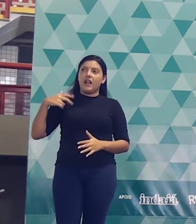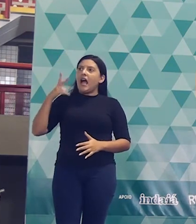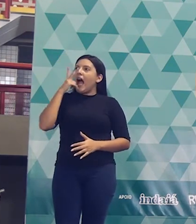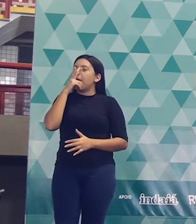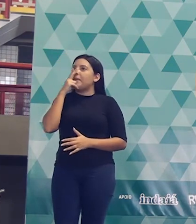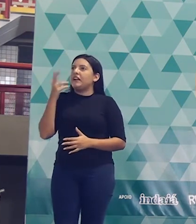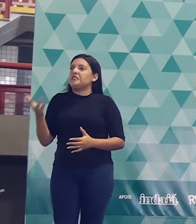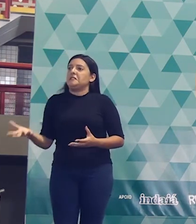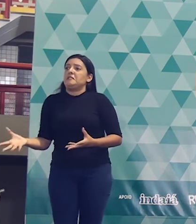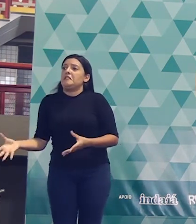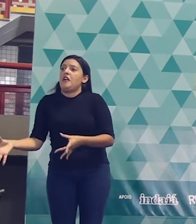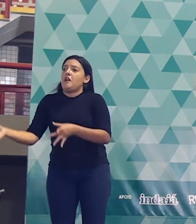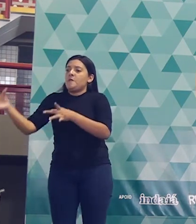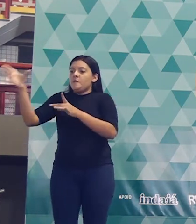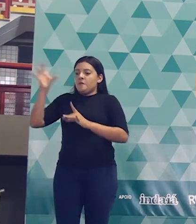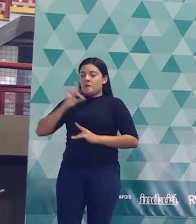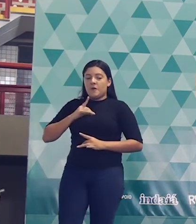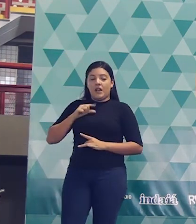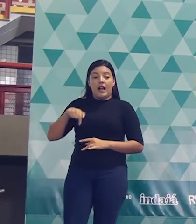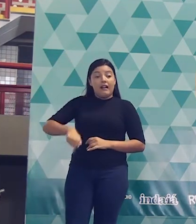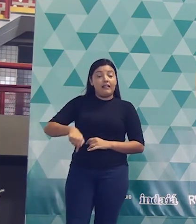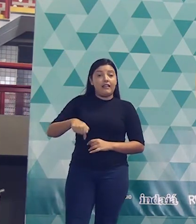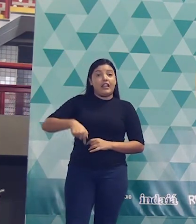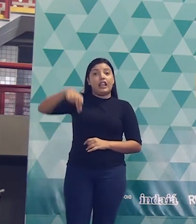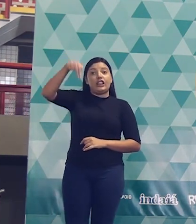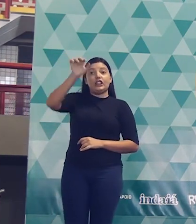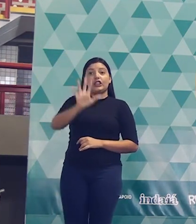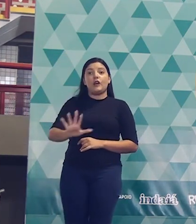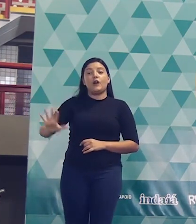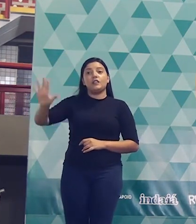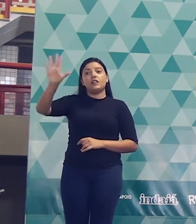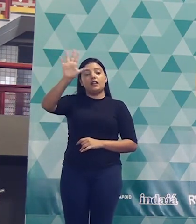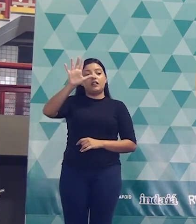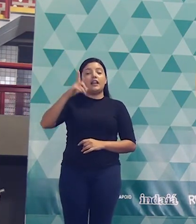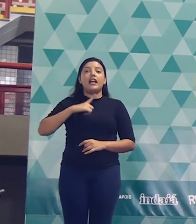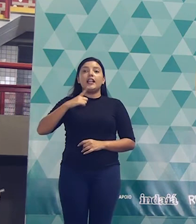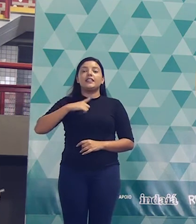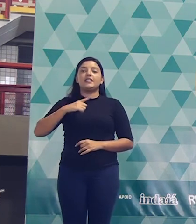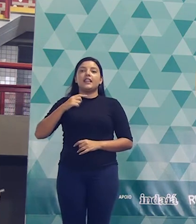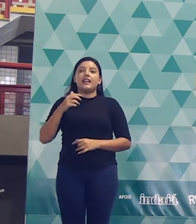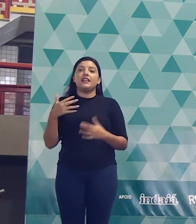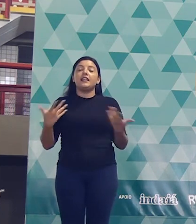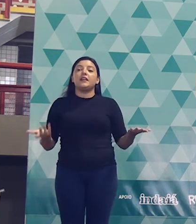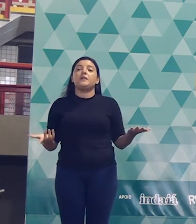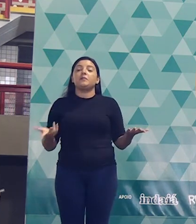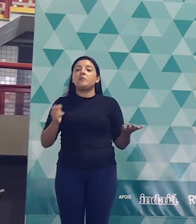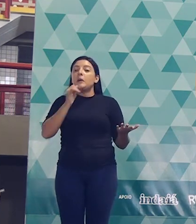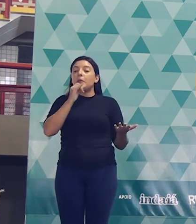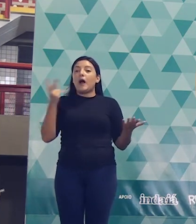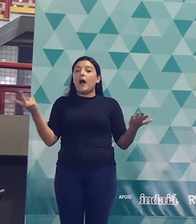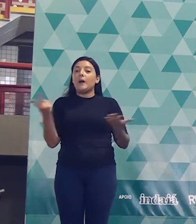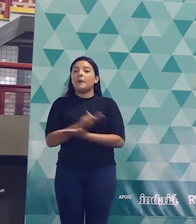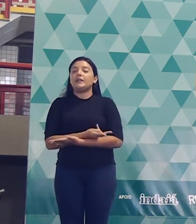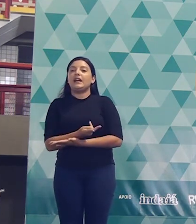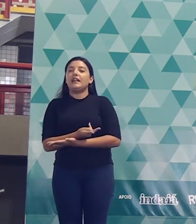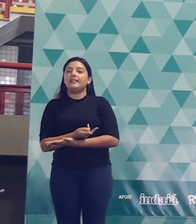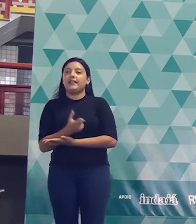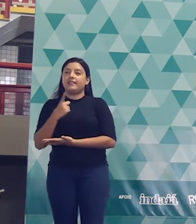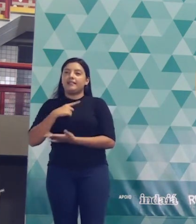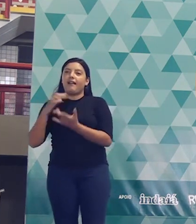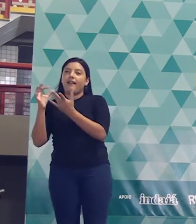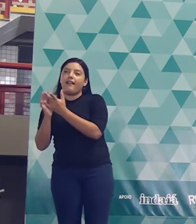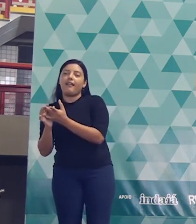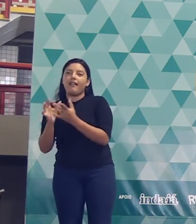nós. No final ocorre o quê? Tem a noiva e o noivo. Ocorre o quê? Casamento. Quando o